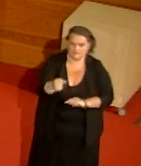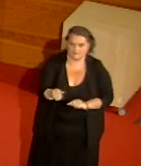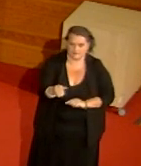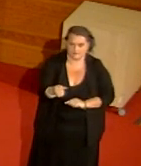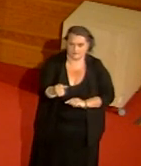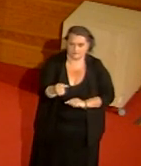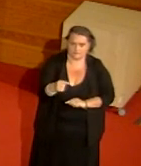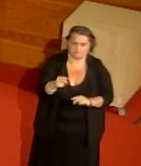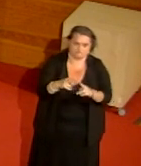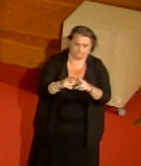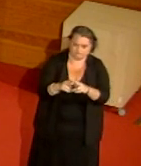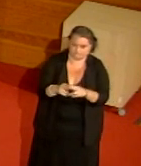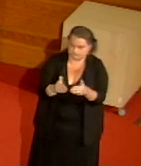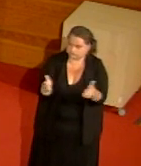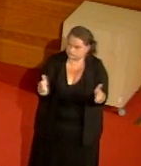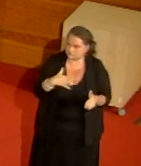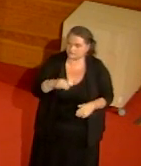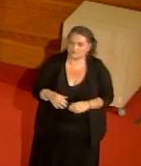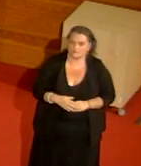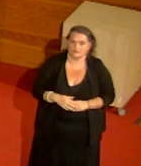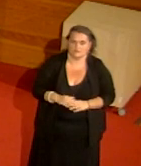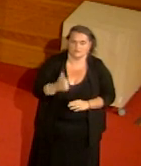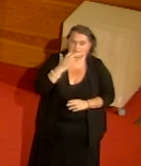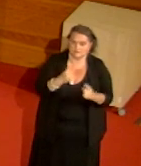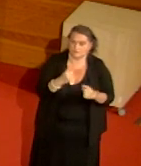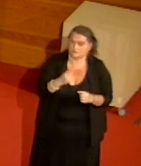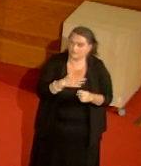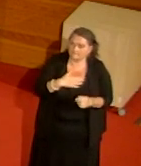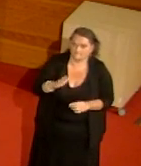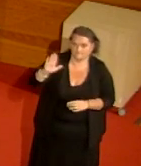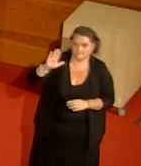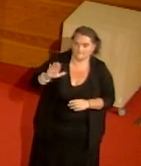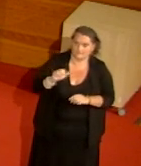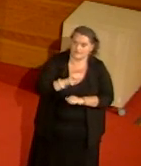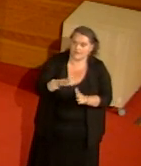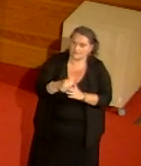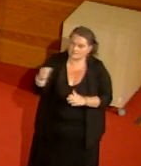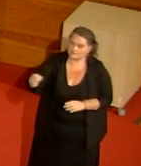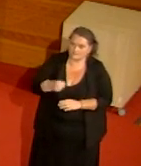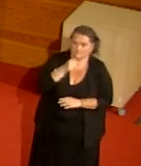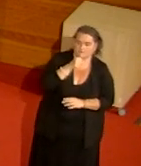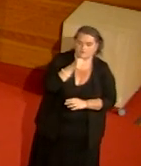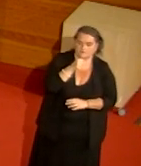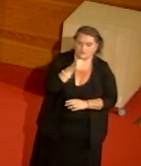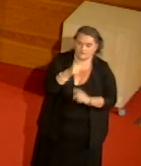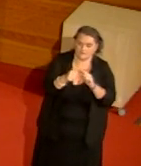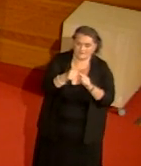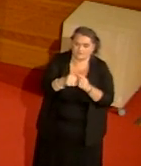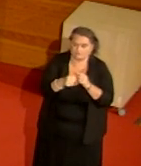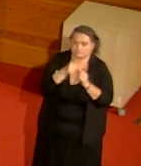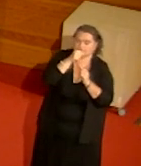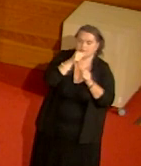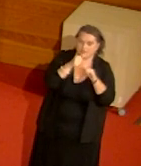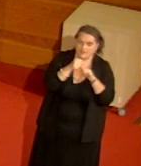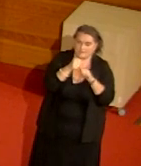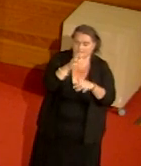esperar nuestro turno levantamos la mano esperamos el micrófono y nos lo acercamos para que remedios pueda escuchar